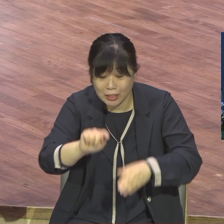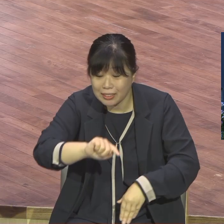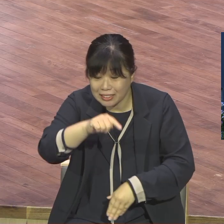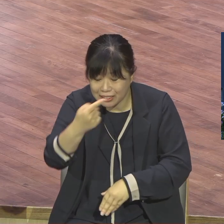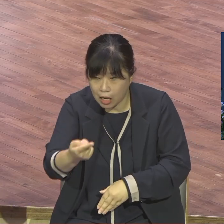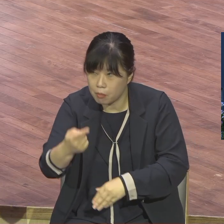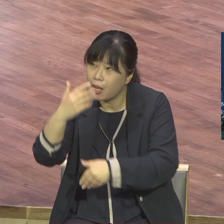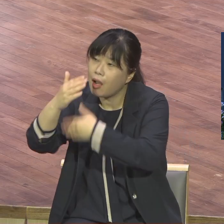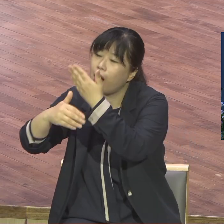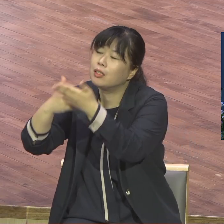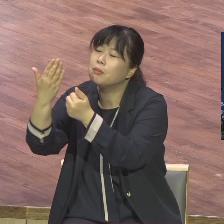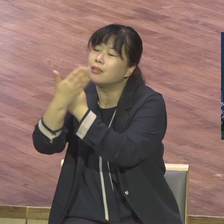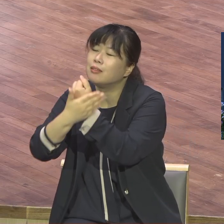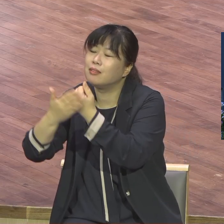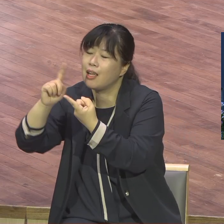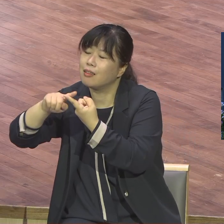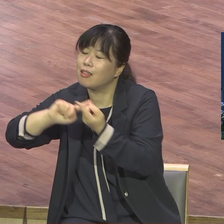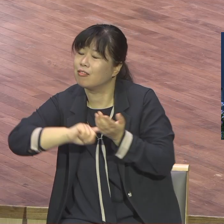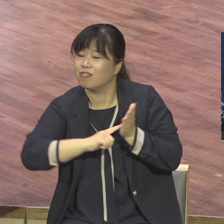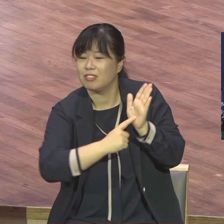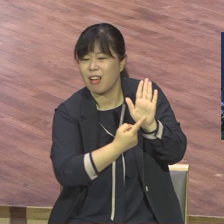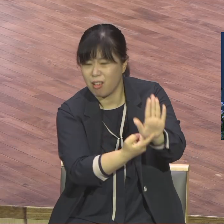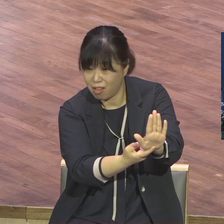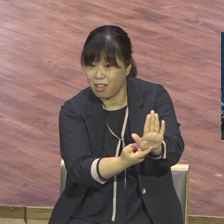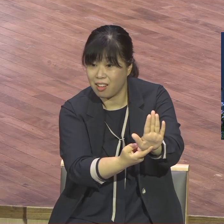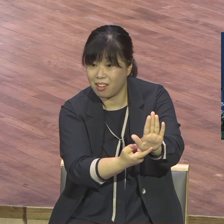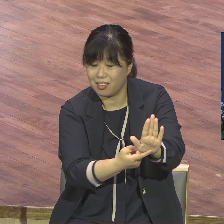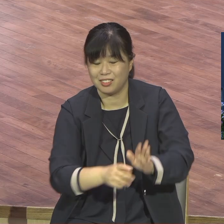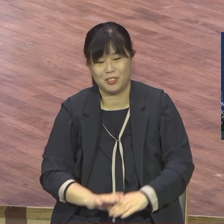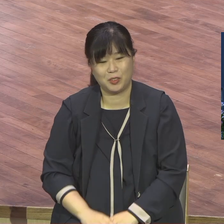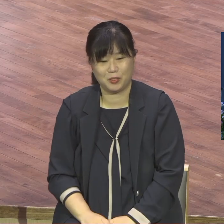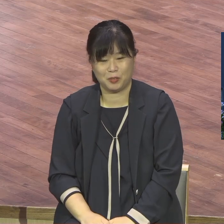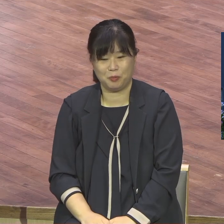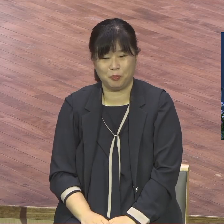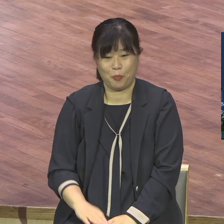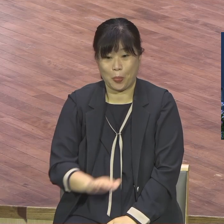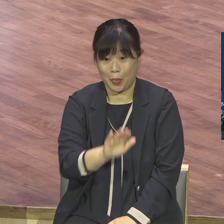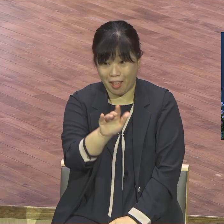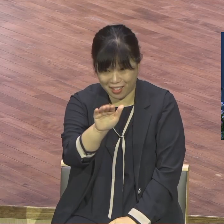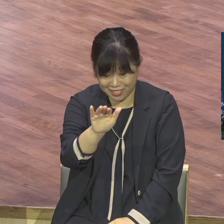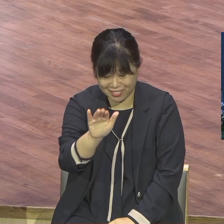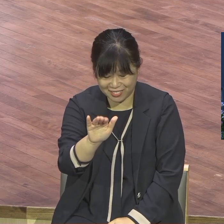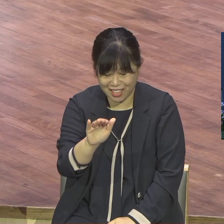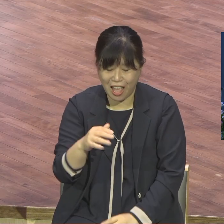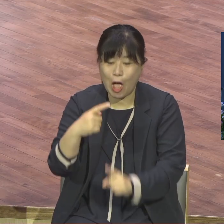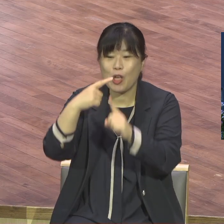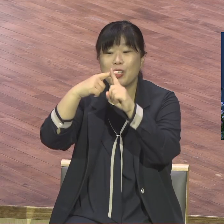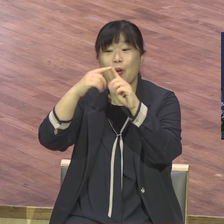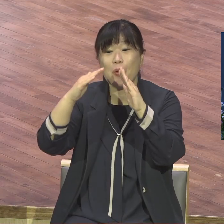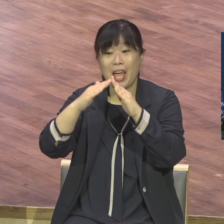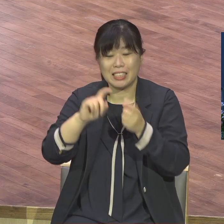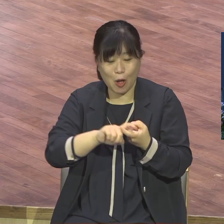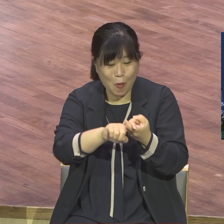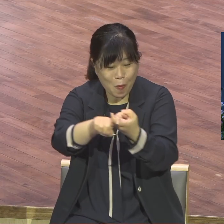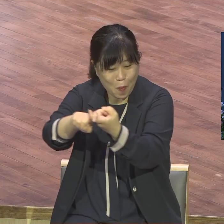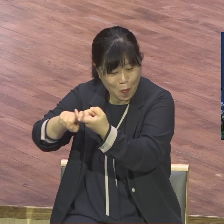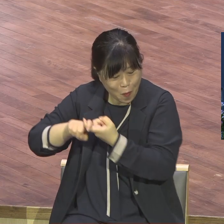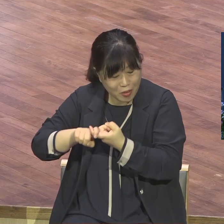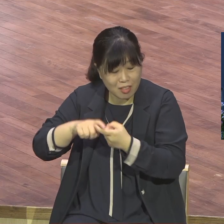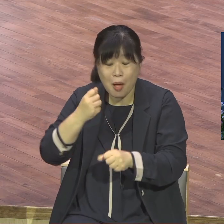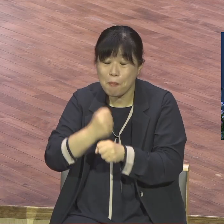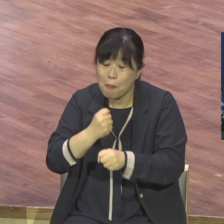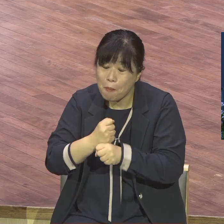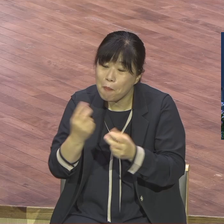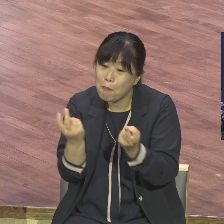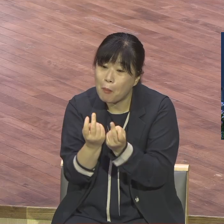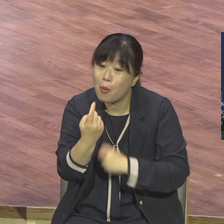우리가 교회 안에서 복음의 원리서를 그렇게 이룰 수 있는 중요한 통로가 뭐예요? 서로 인정하는 겁니다.